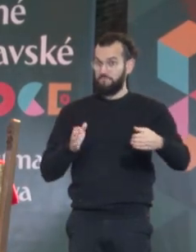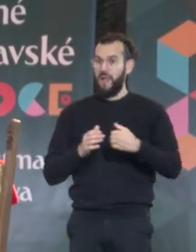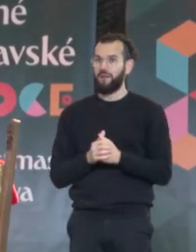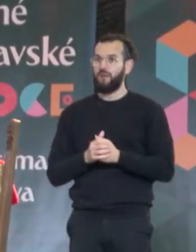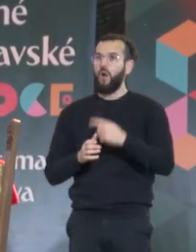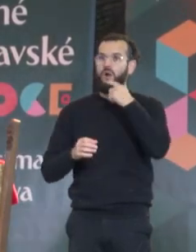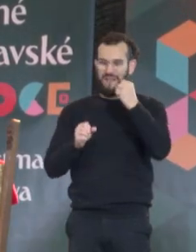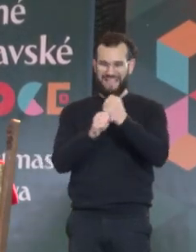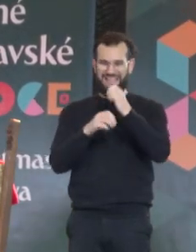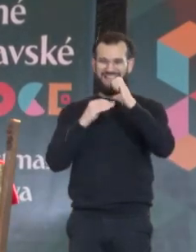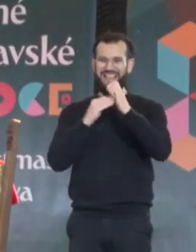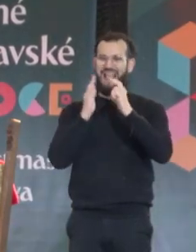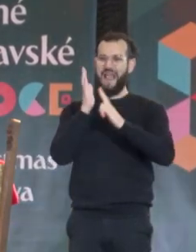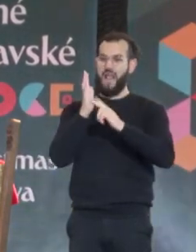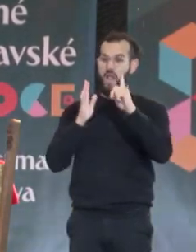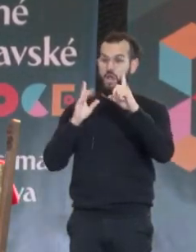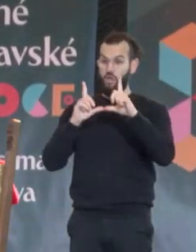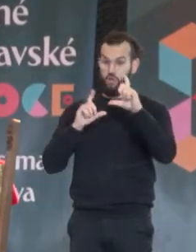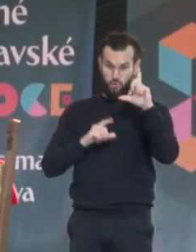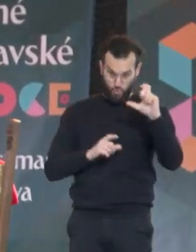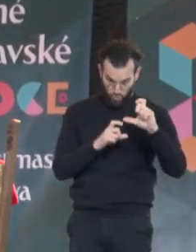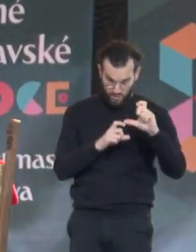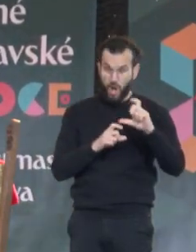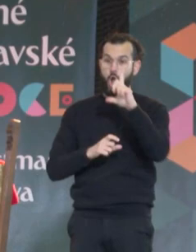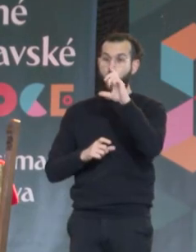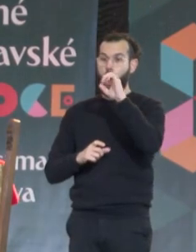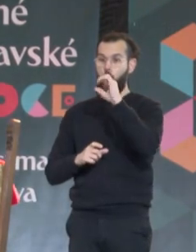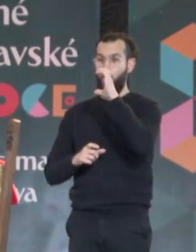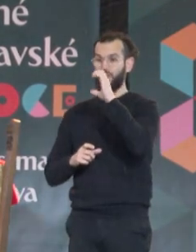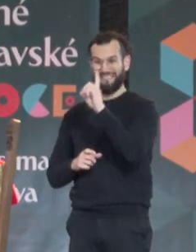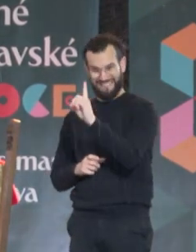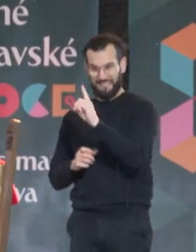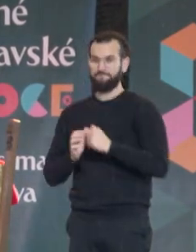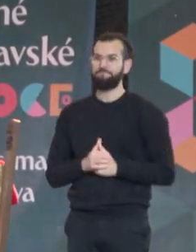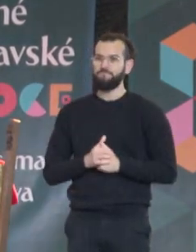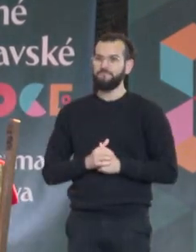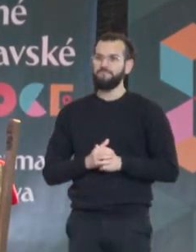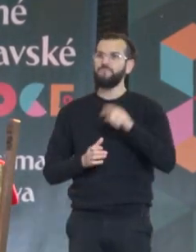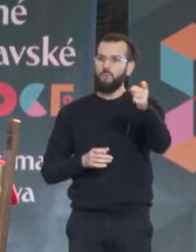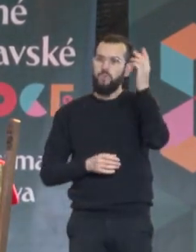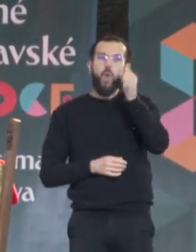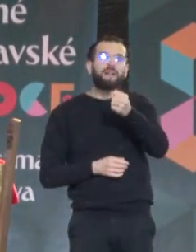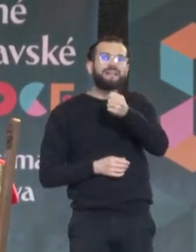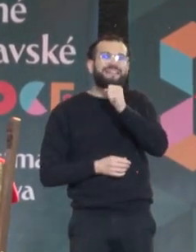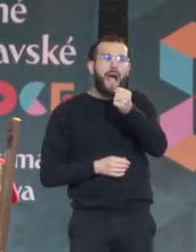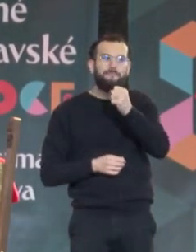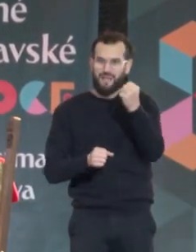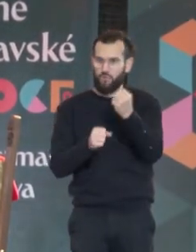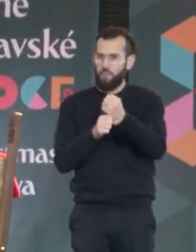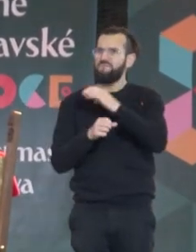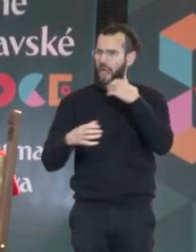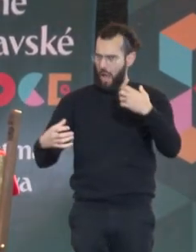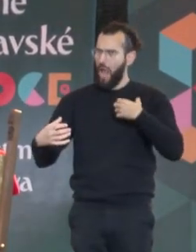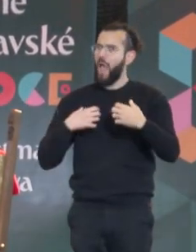volá Genius Loci. A v slovenskom znení nadabovali túto rozprávku mnohí